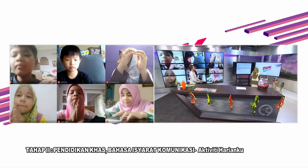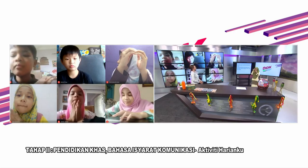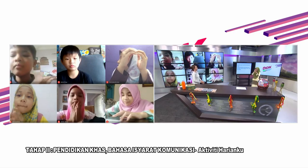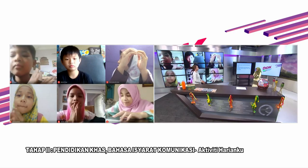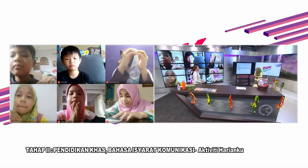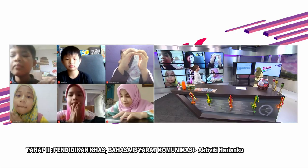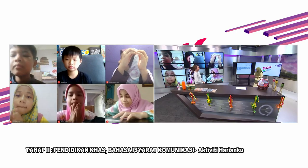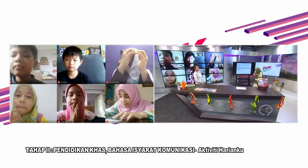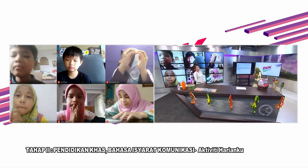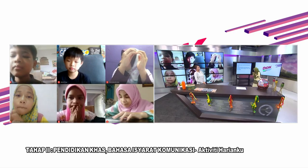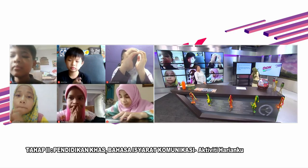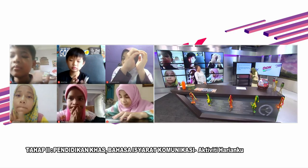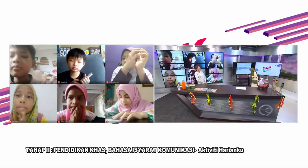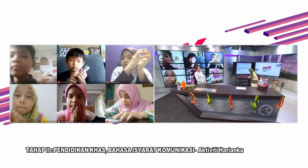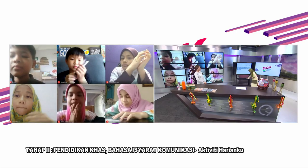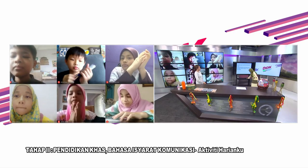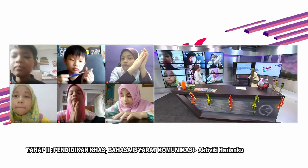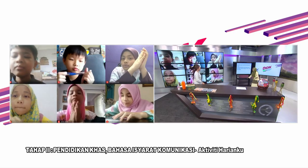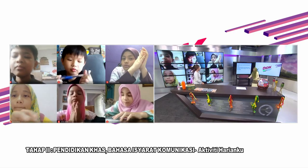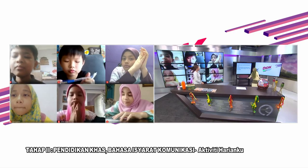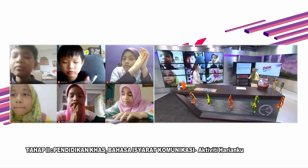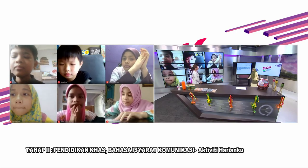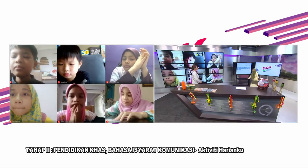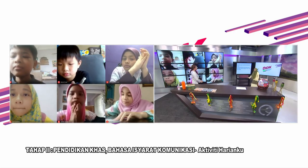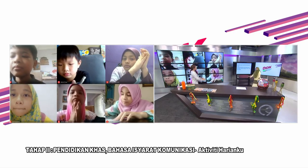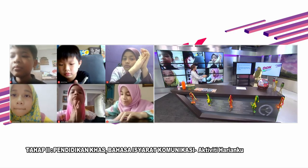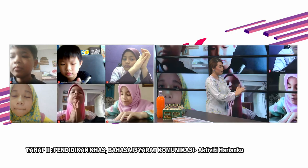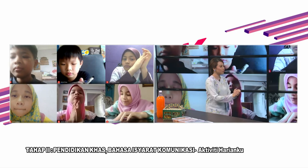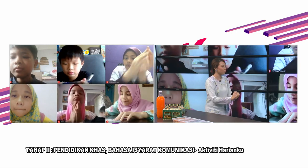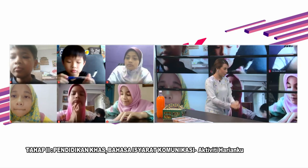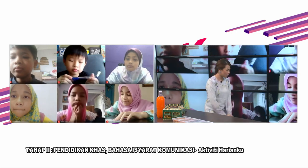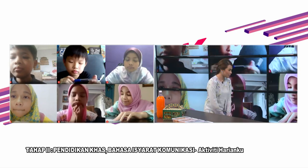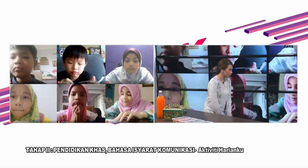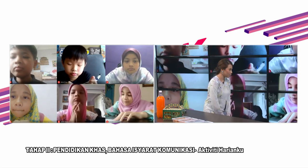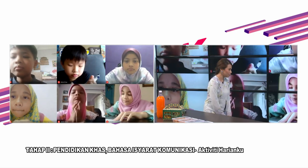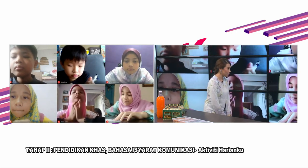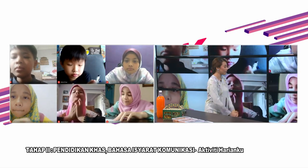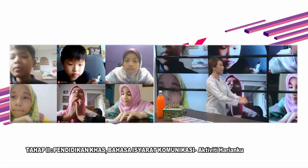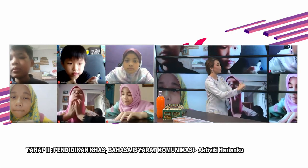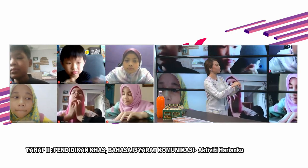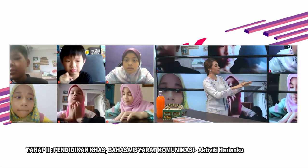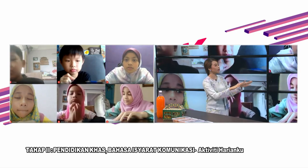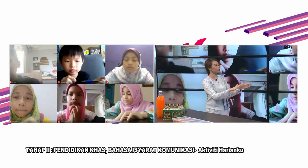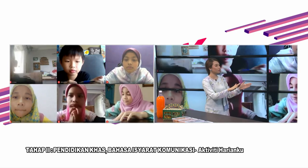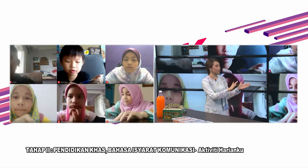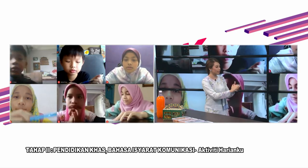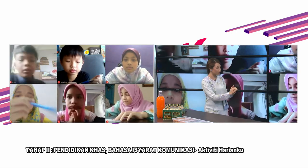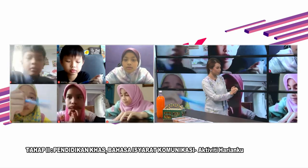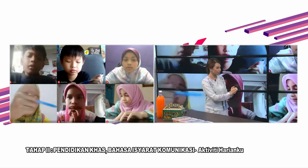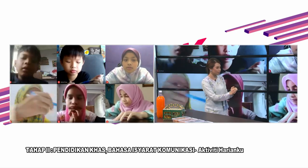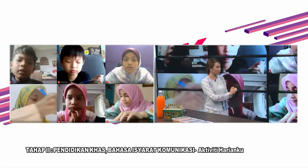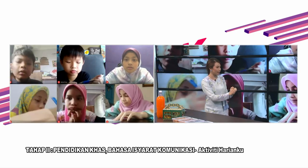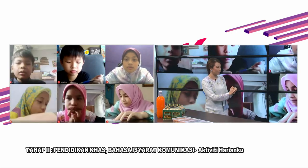Okey. Pandailah kakak cepat belajar. Cikgu. Ya. Yeah. Kita nak kesuntukan masa cikgu. Okay, okay, jadi kita nak apa. Teruskan kerumusan